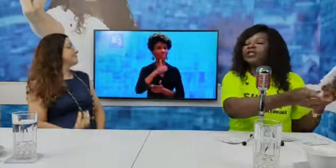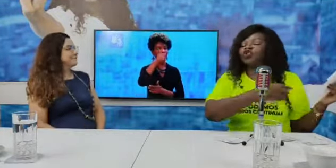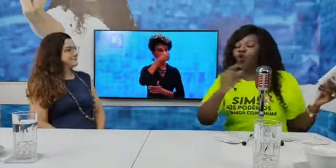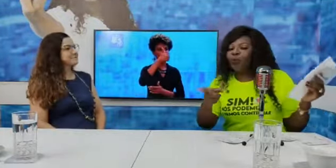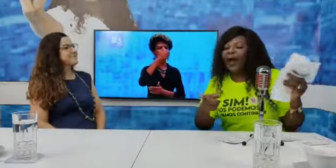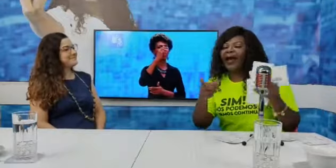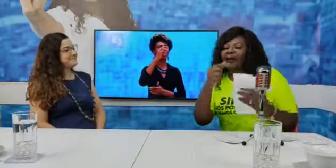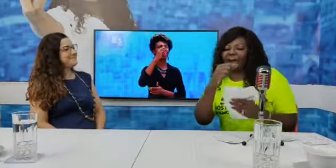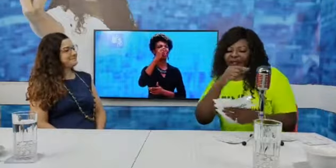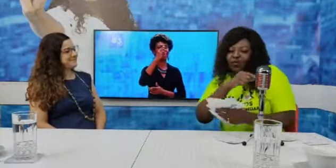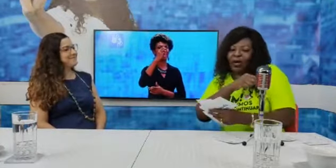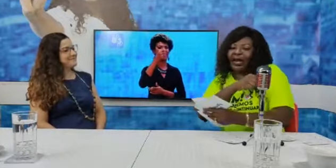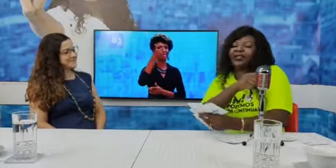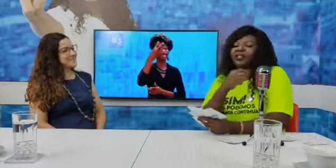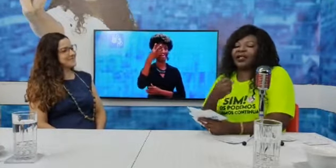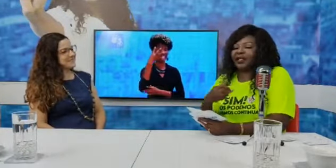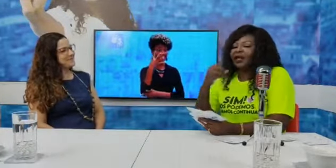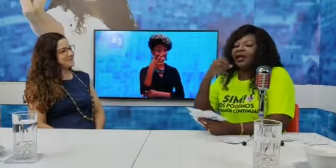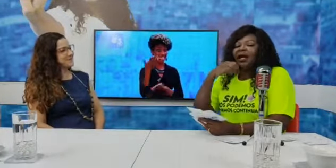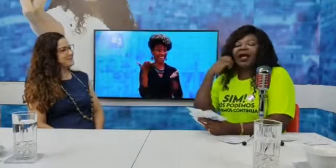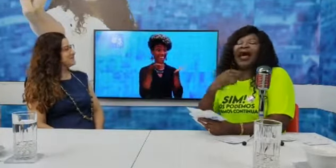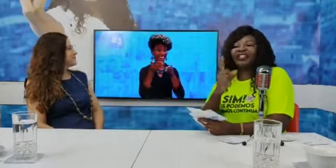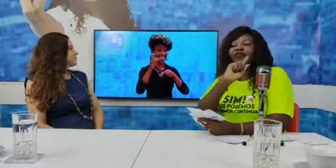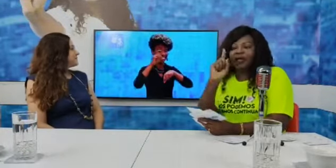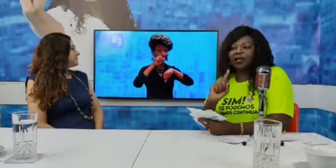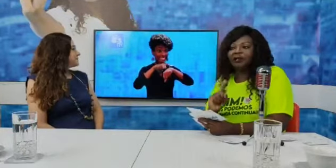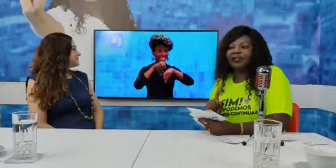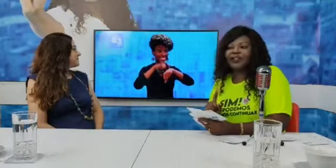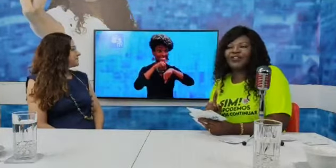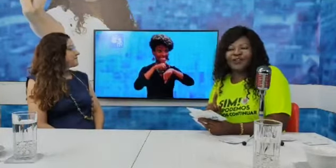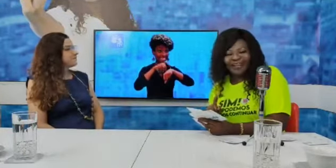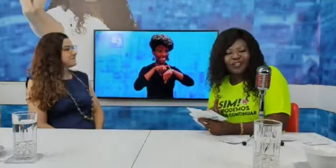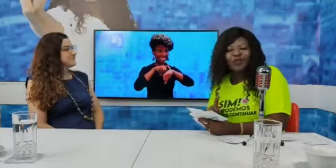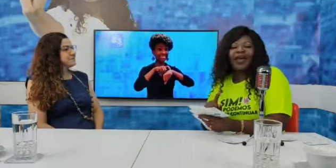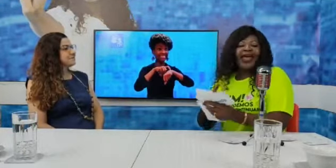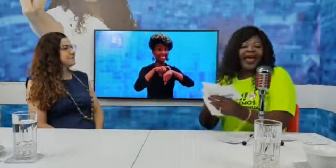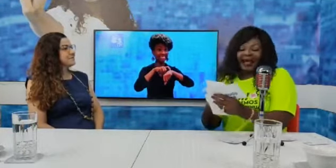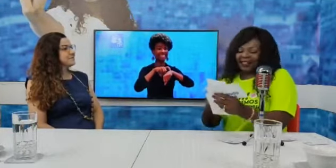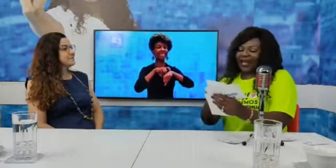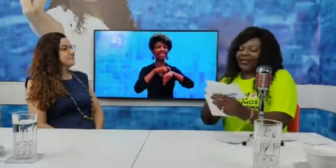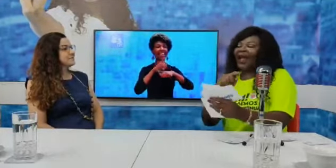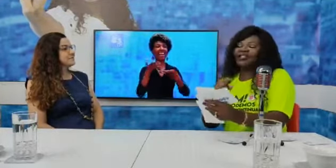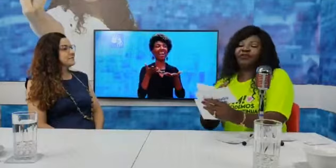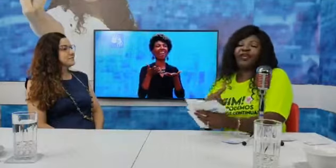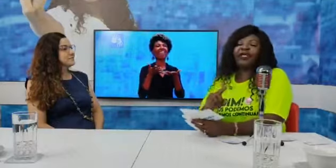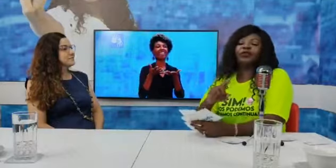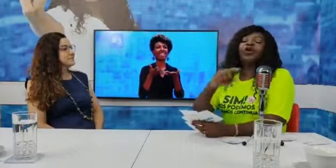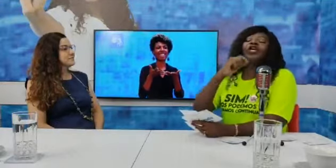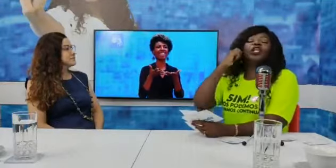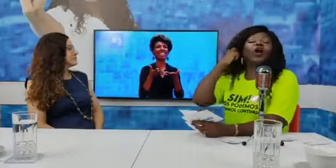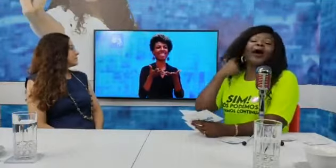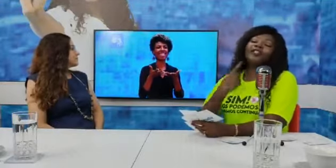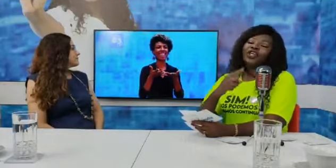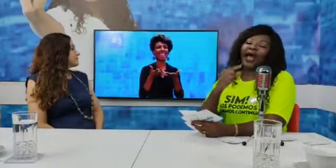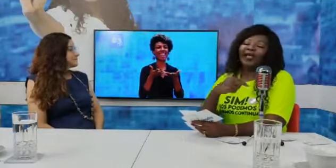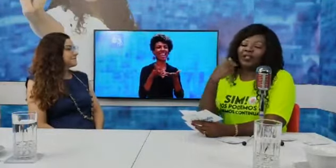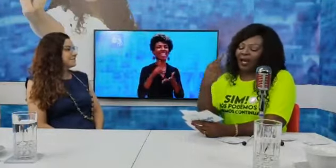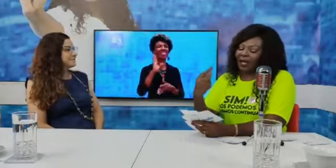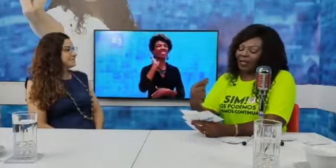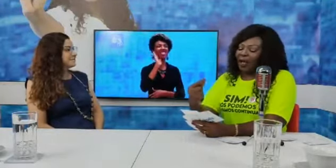1.514, desculpa, ela me passou errado, está aqui ratificando o que se diz, não é isso? Ela está aqui ratificando que nós